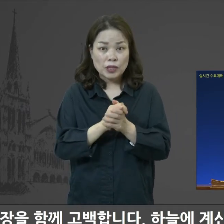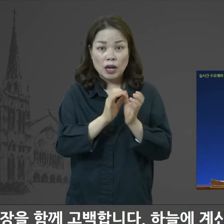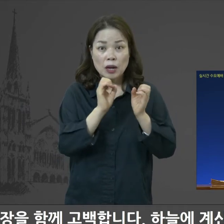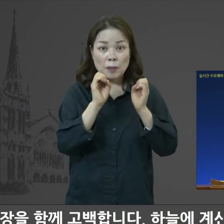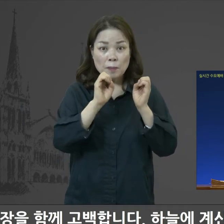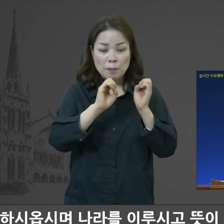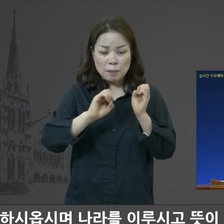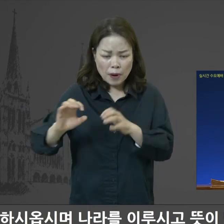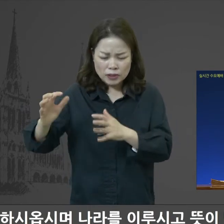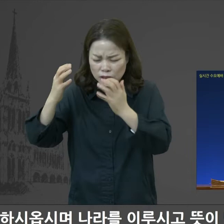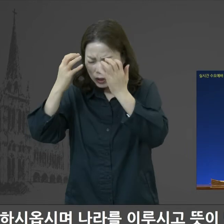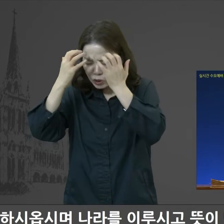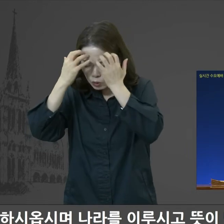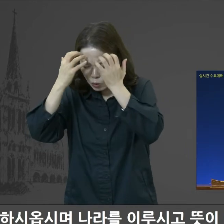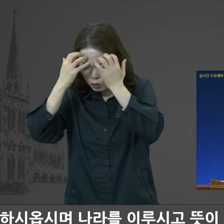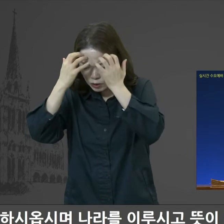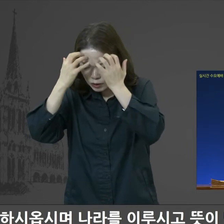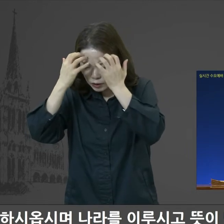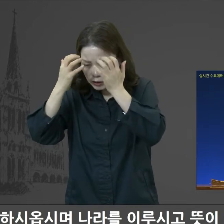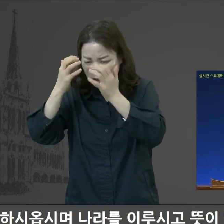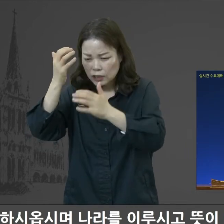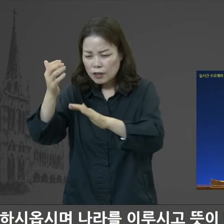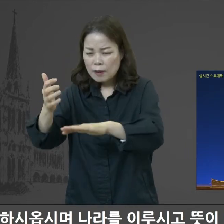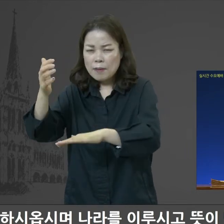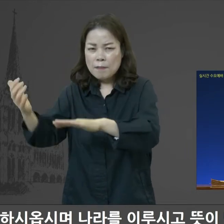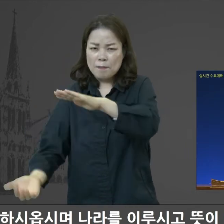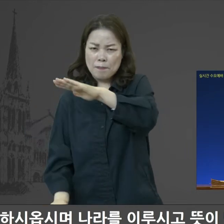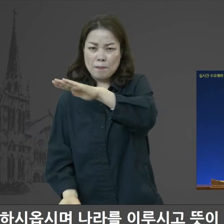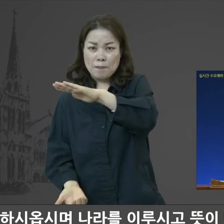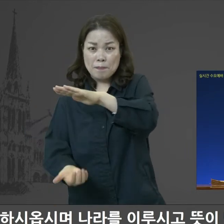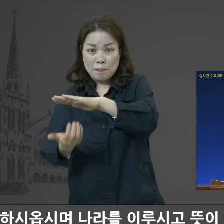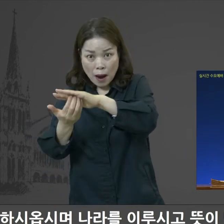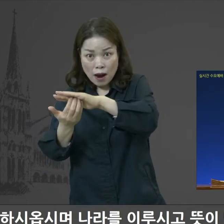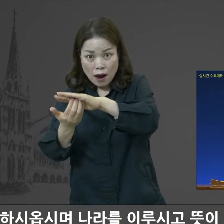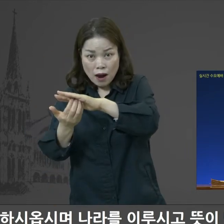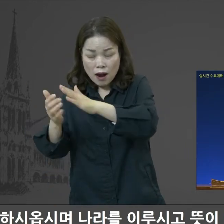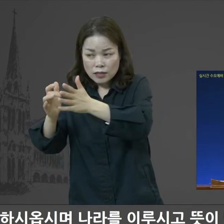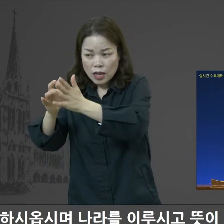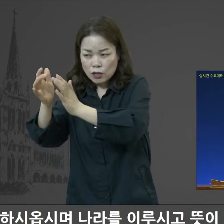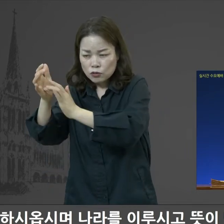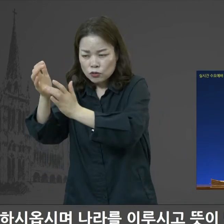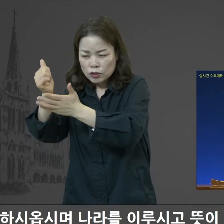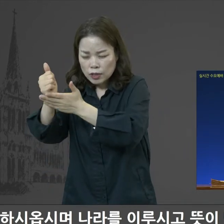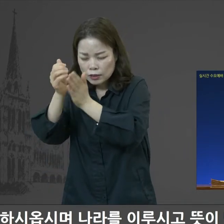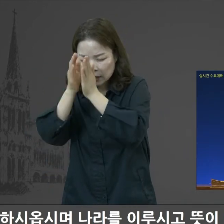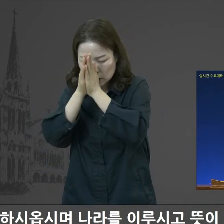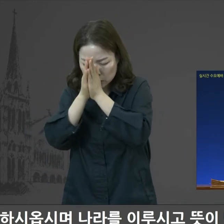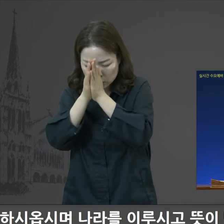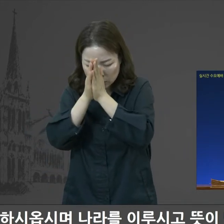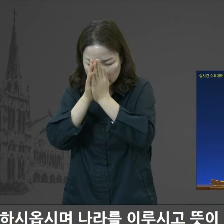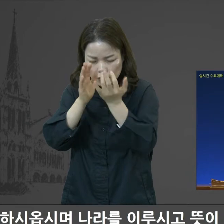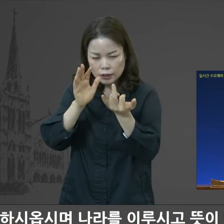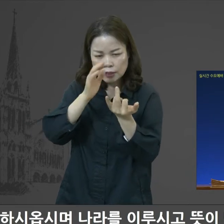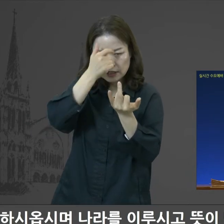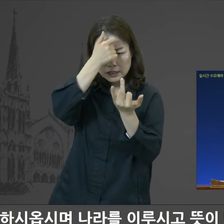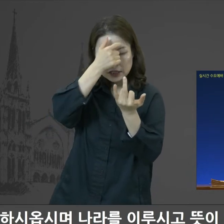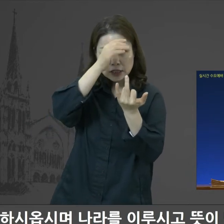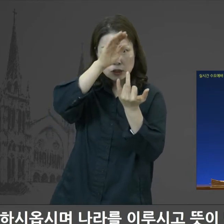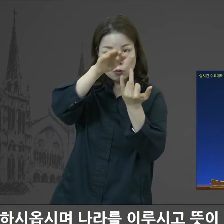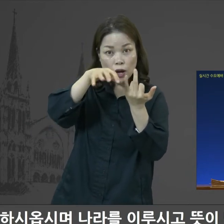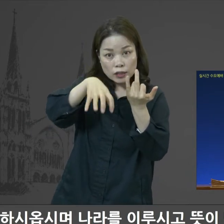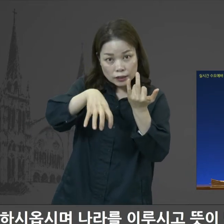버림받은 고난의 그 정점에서 예수님께서 기도하신 겟세마네 기도,